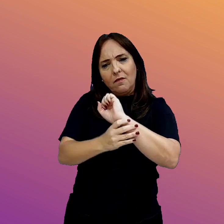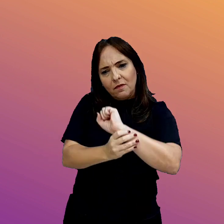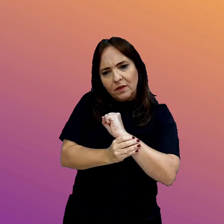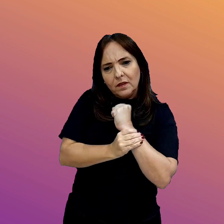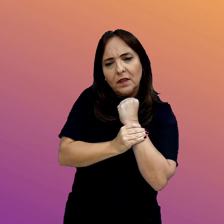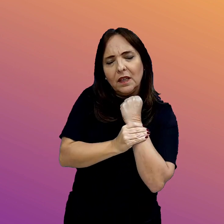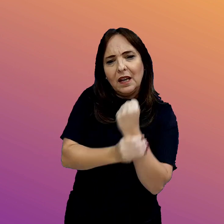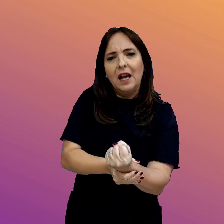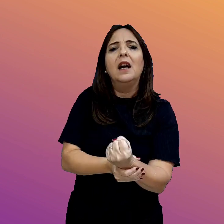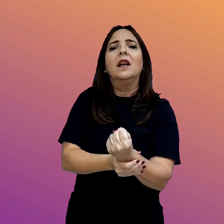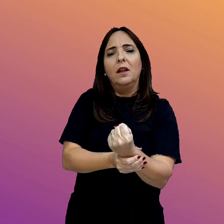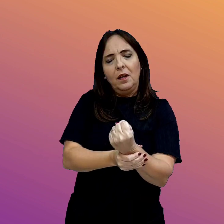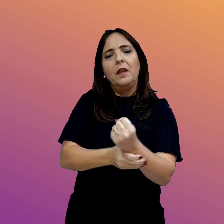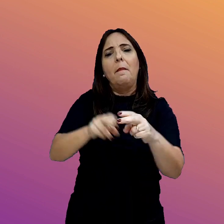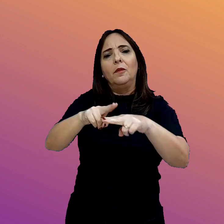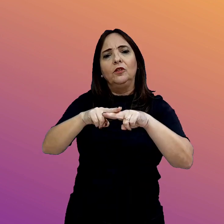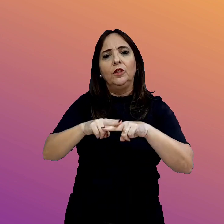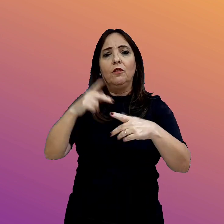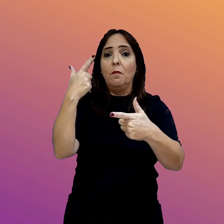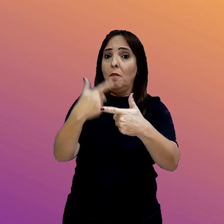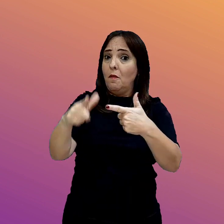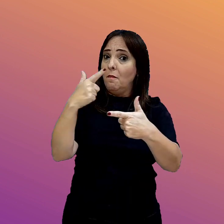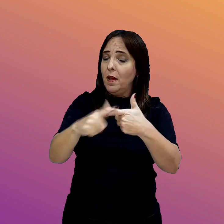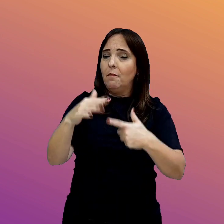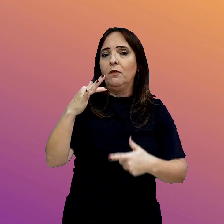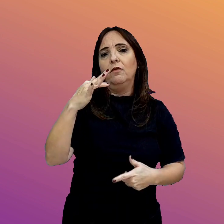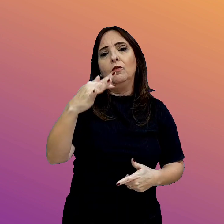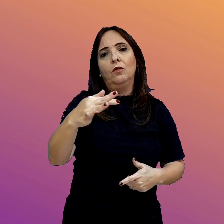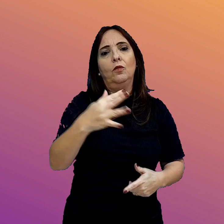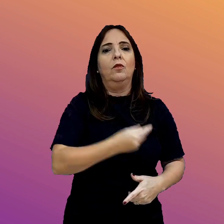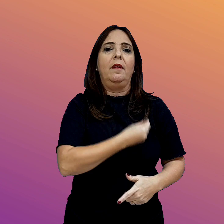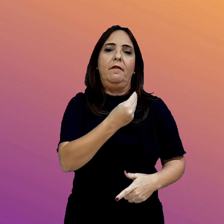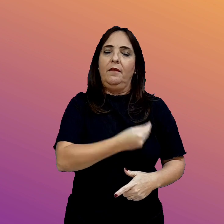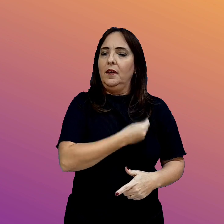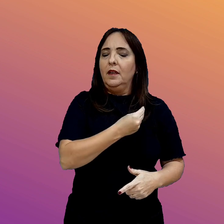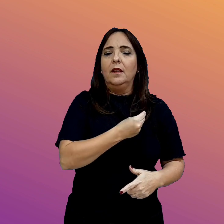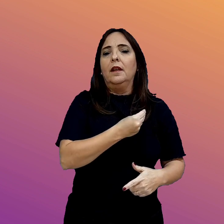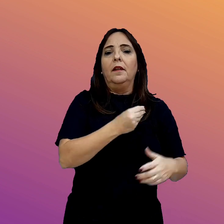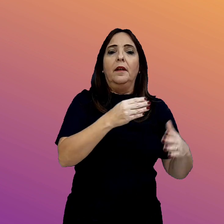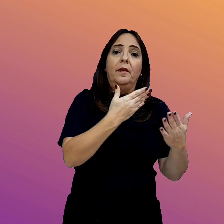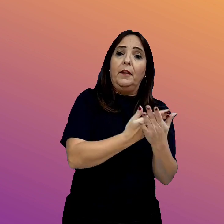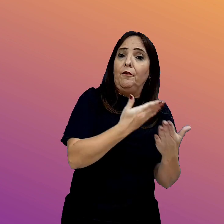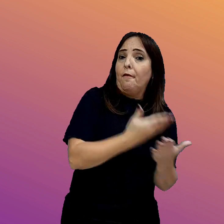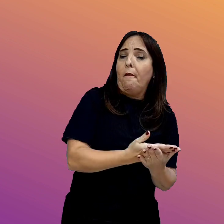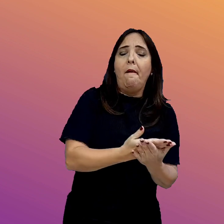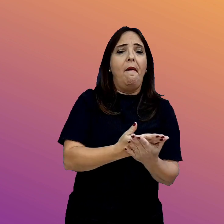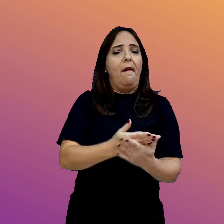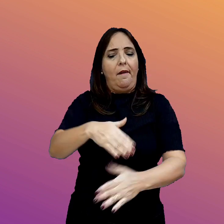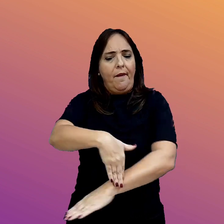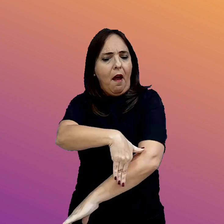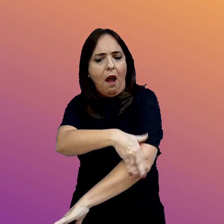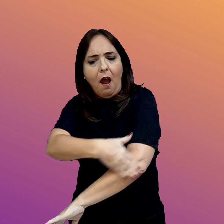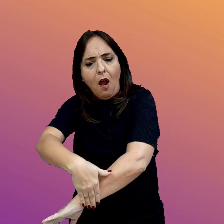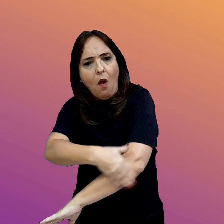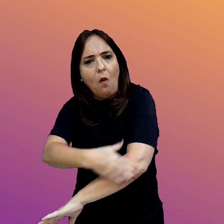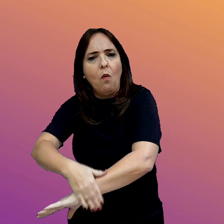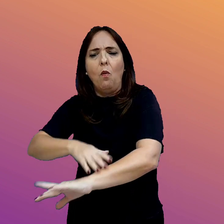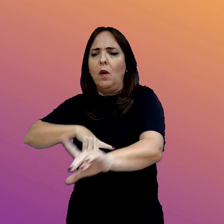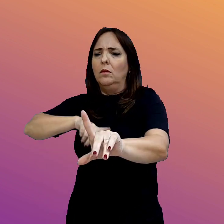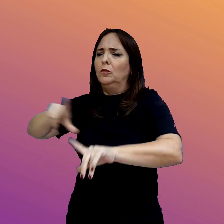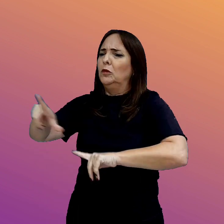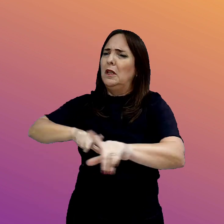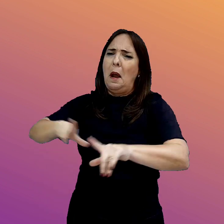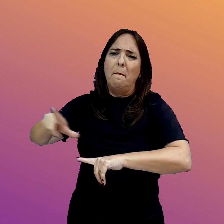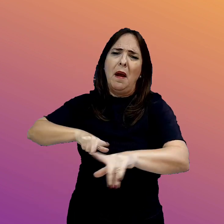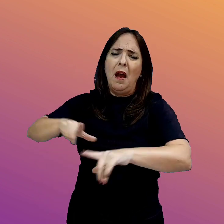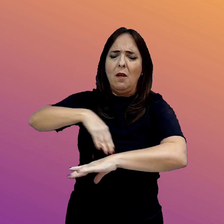para adversidades que, com certeza, o seu filho vai encontrar na escola, lá na rua, durante a vida dele,